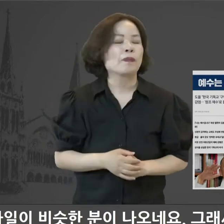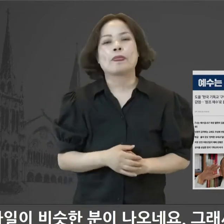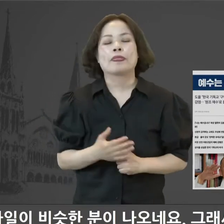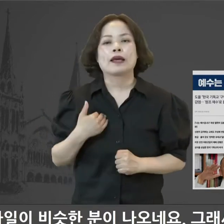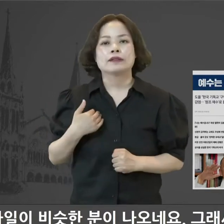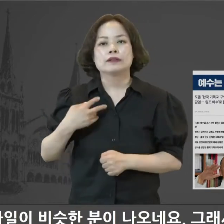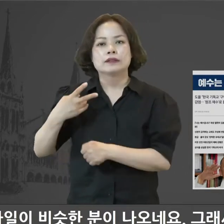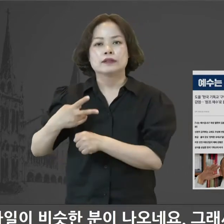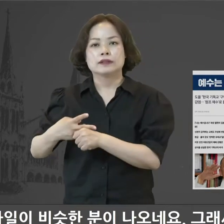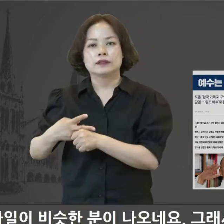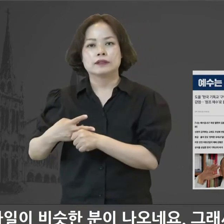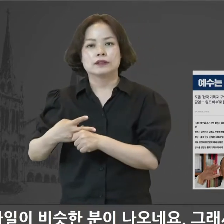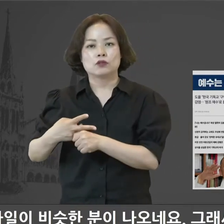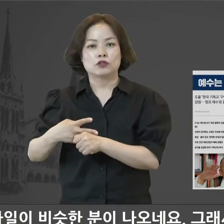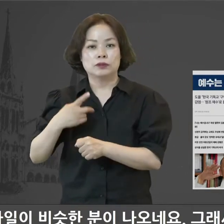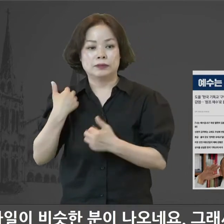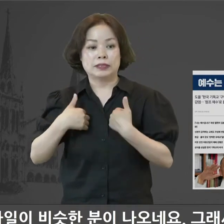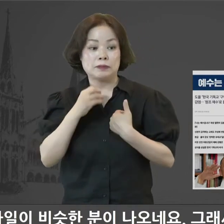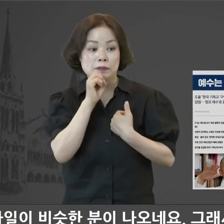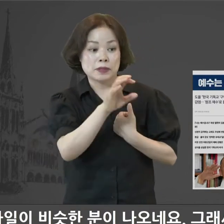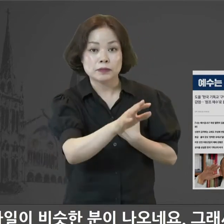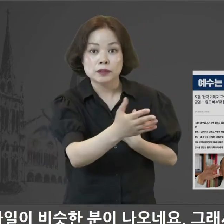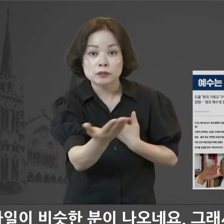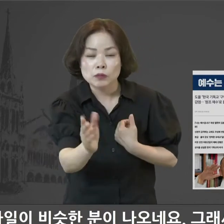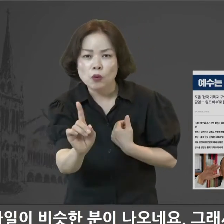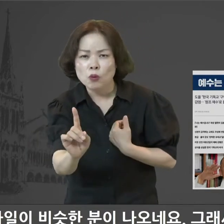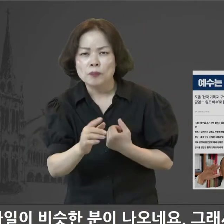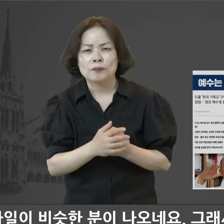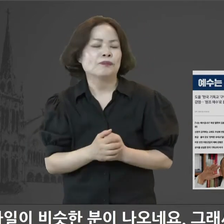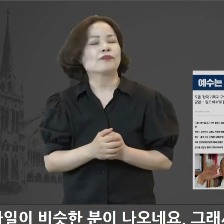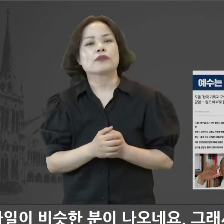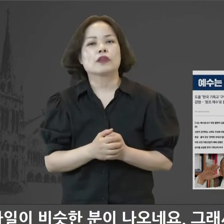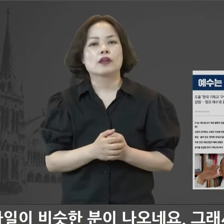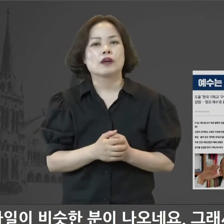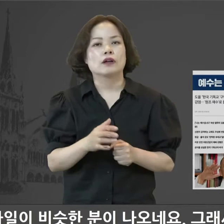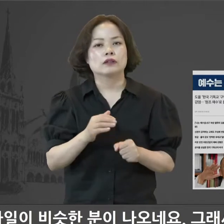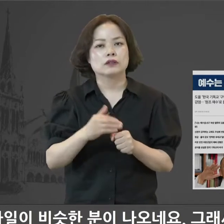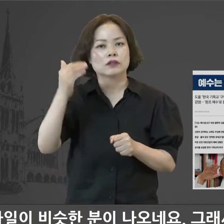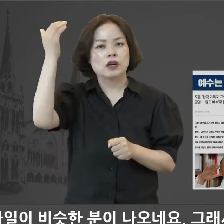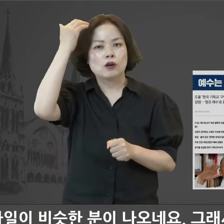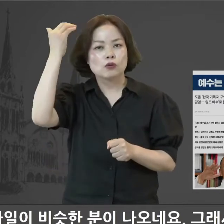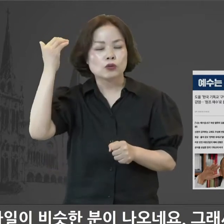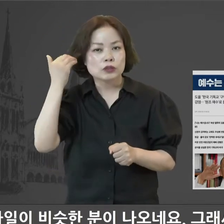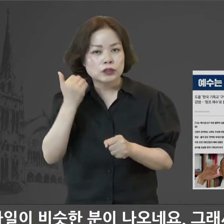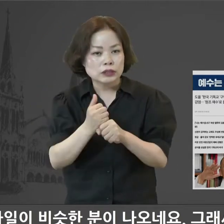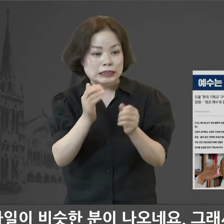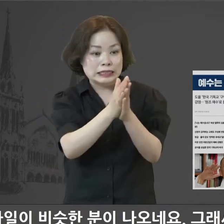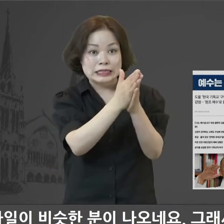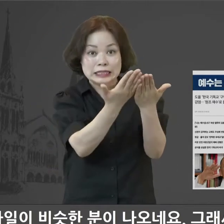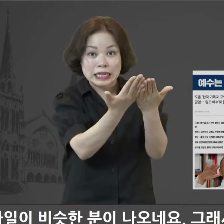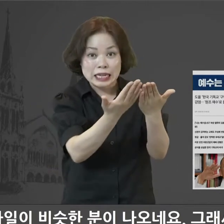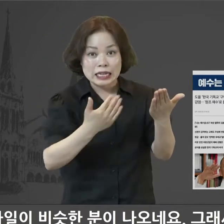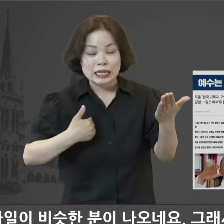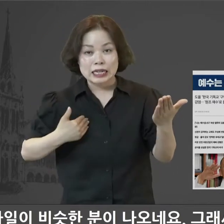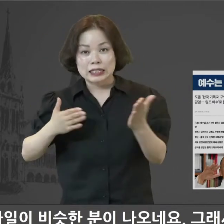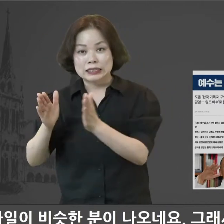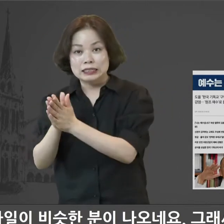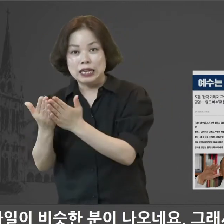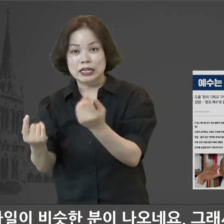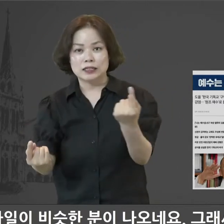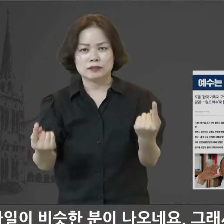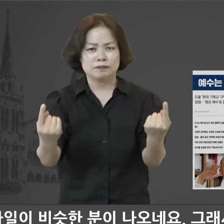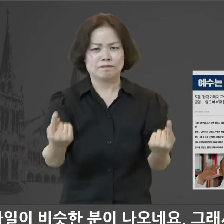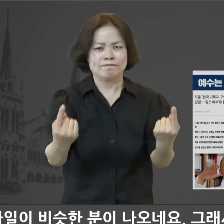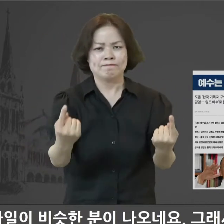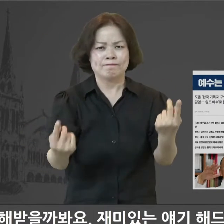이제 재미있는 얘기를 하나 해드리면, 우리나라 초대형 서점에서 종교 분야에서 저분 책하고 제 책이 1위 경쟁을 막 벌인